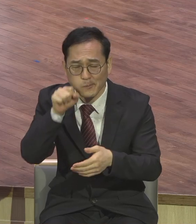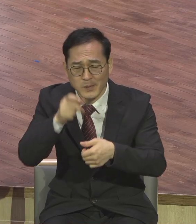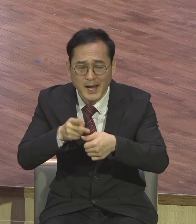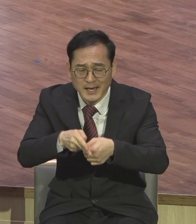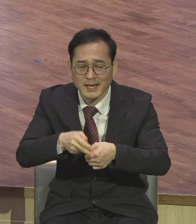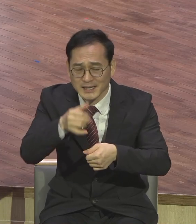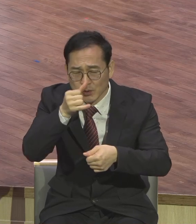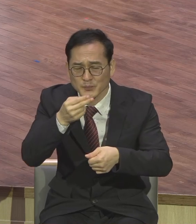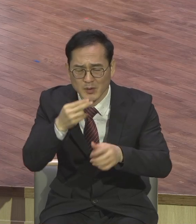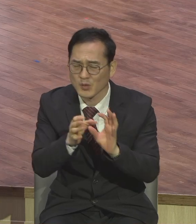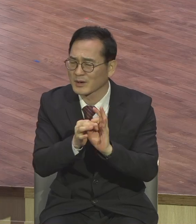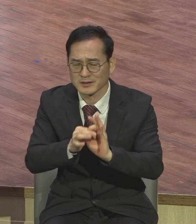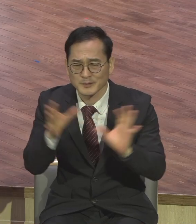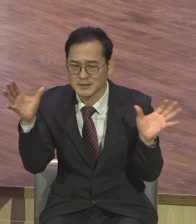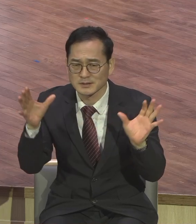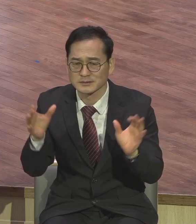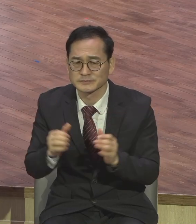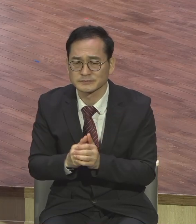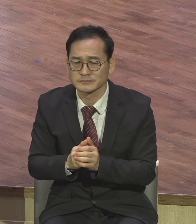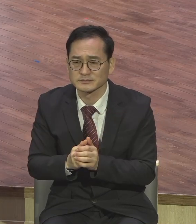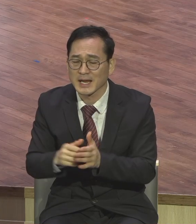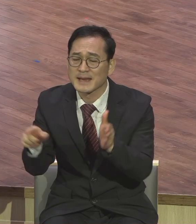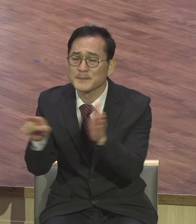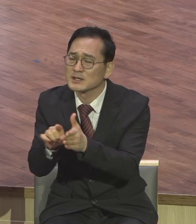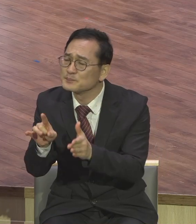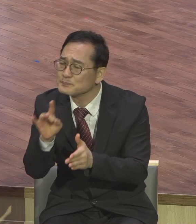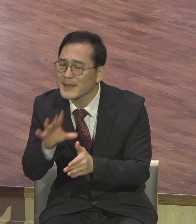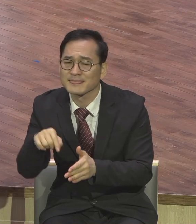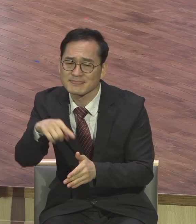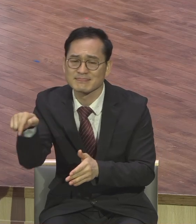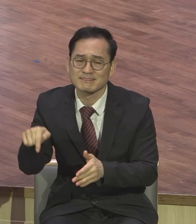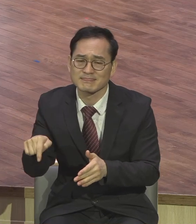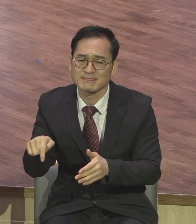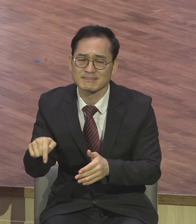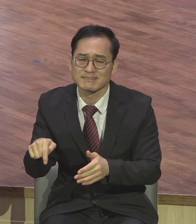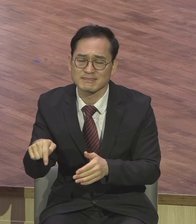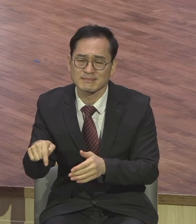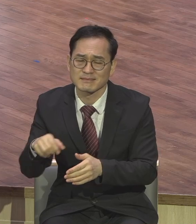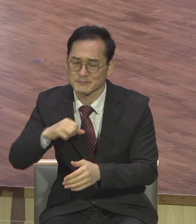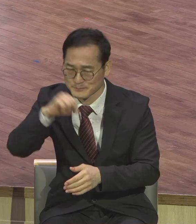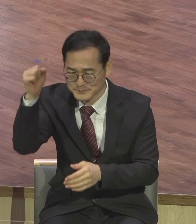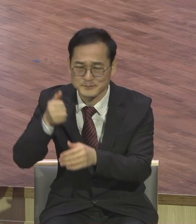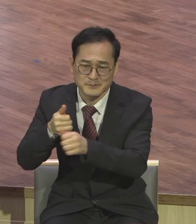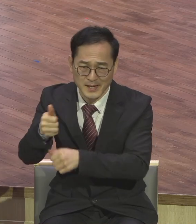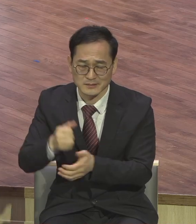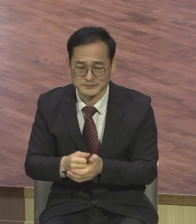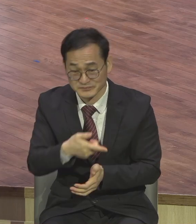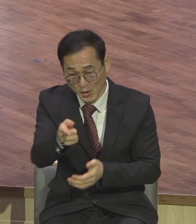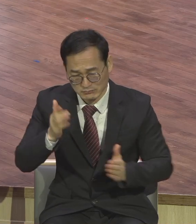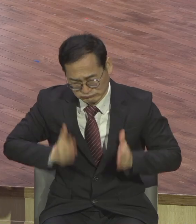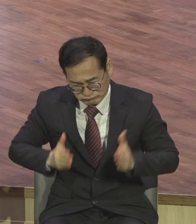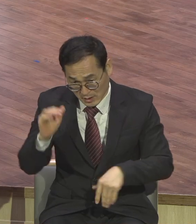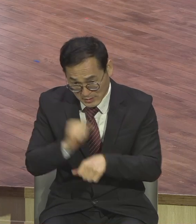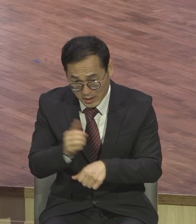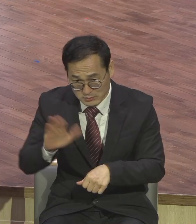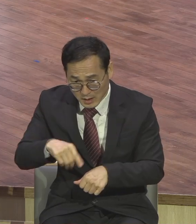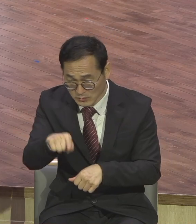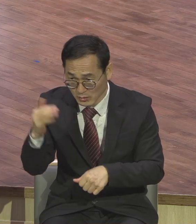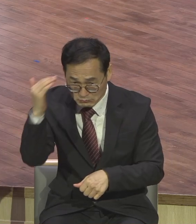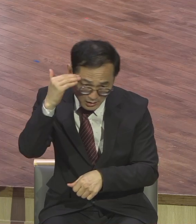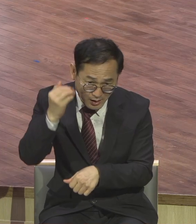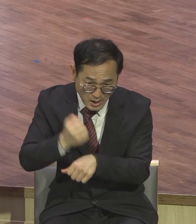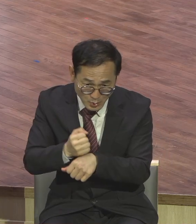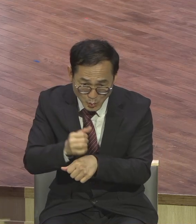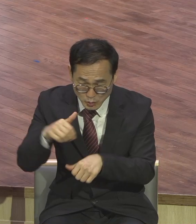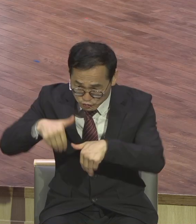효력이 없으되 사랑으로서 역사하는 믿음뿐이니라. 너희가 다름질을 잘 하더니 누가 너희를 막아 진리를 순종하지